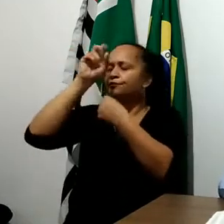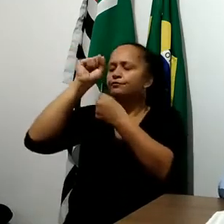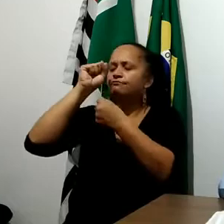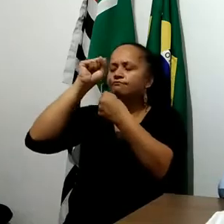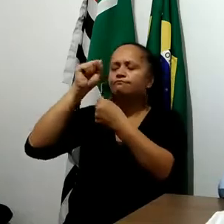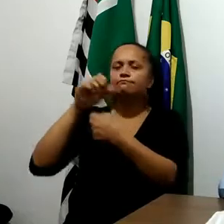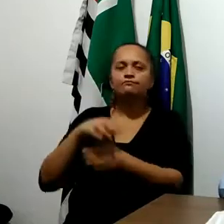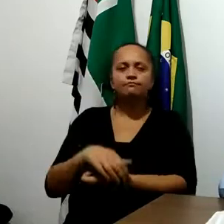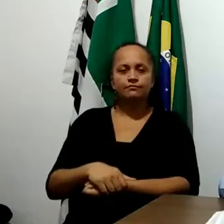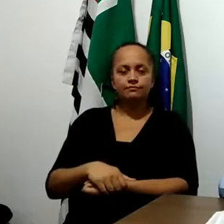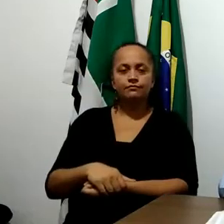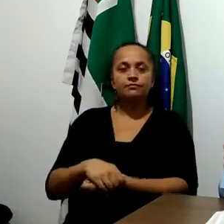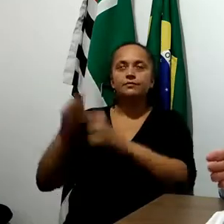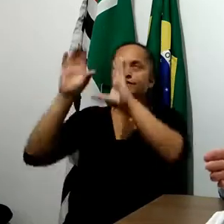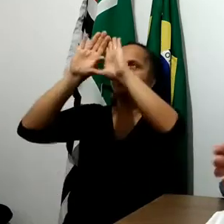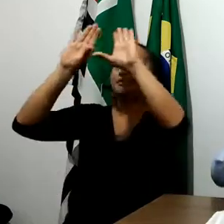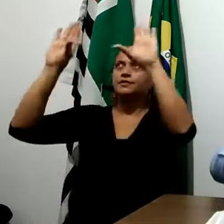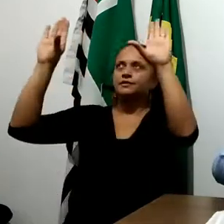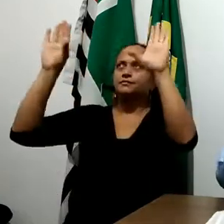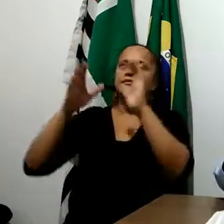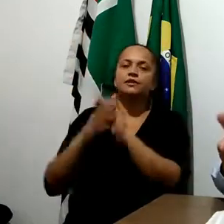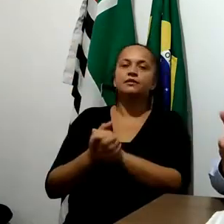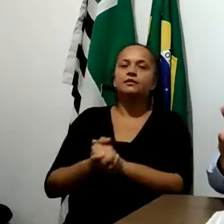sofre, ela não tem